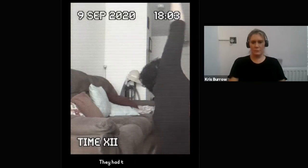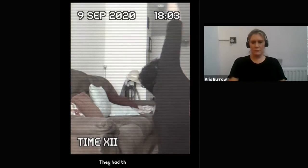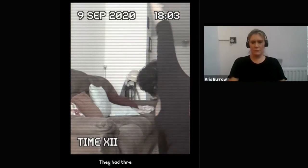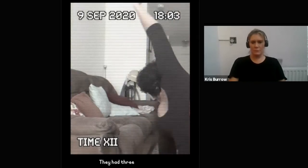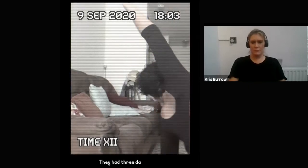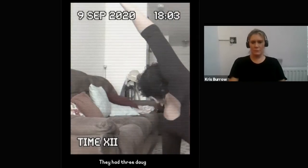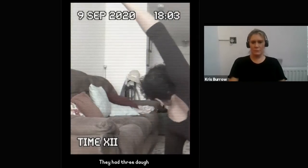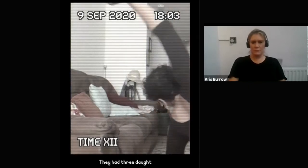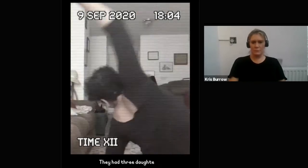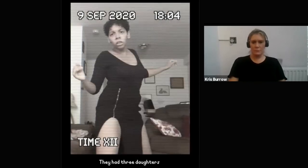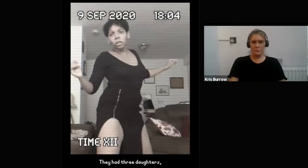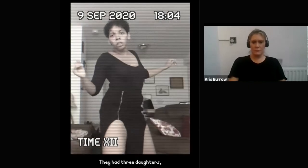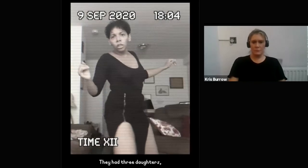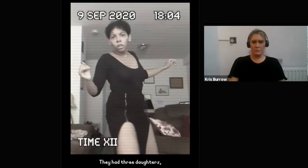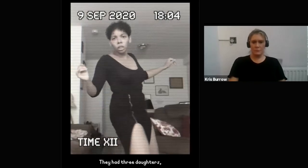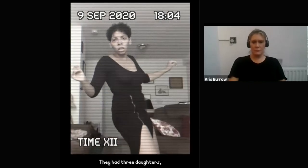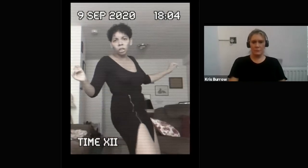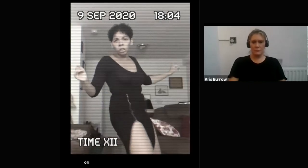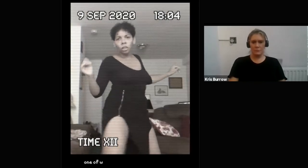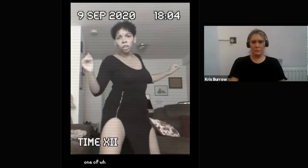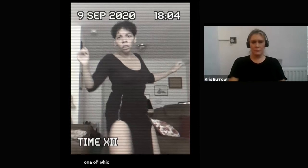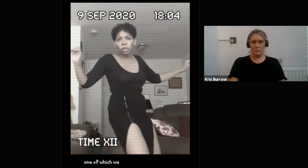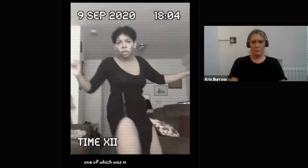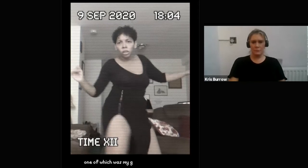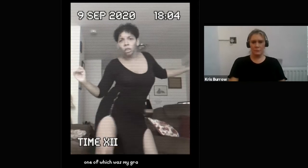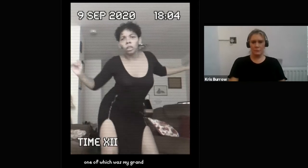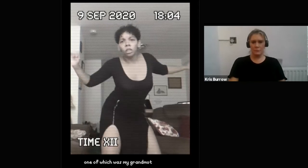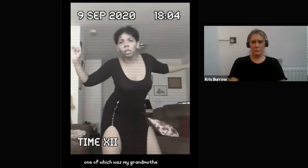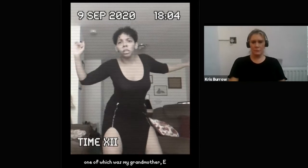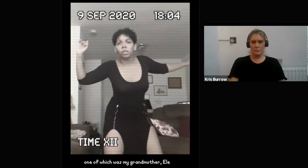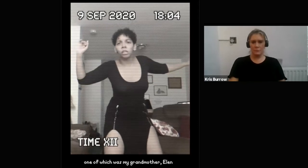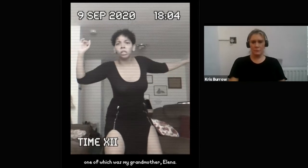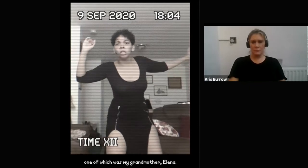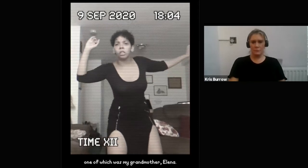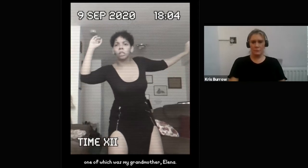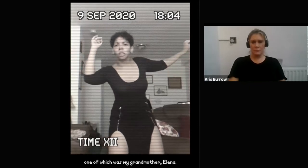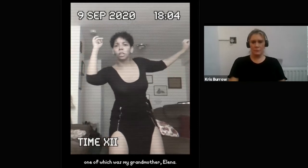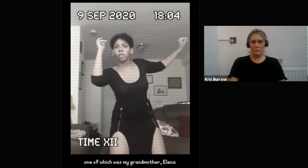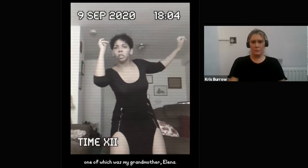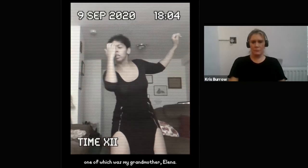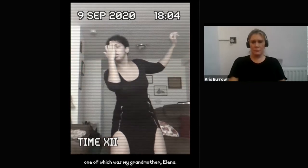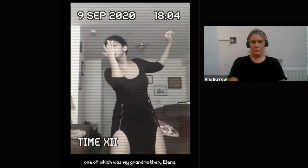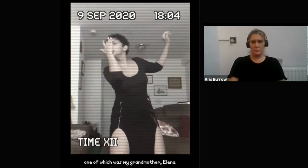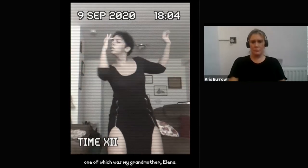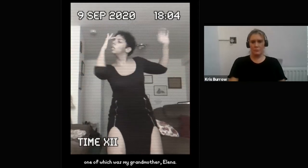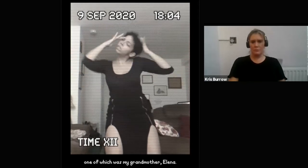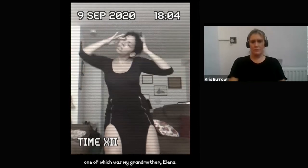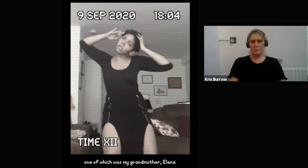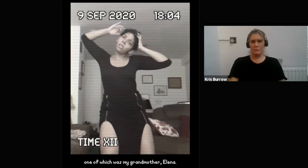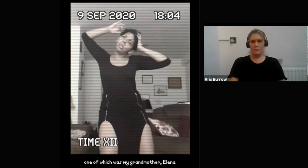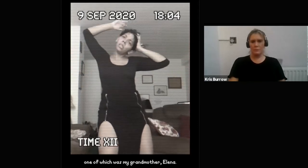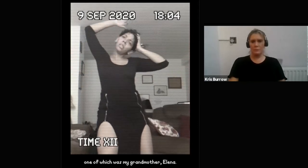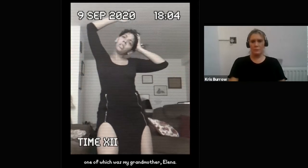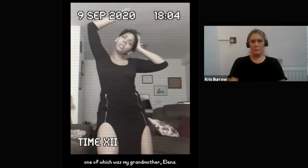Ellos tuvieron 3 hijas. Una de ellas era mi abuela, Elena.